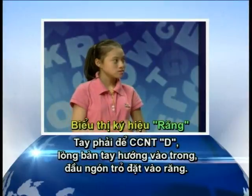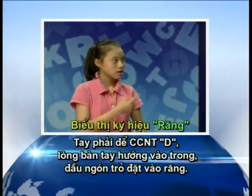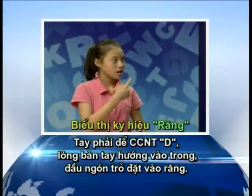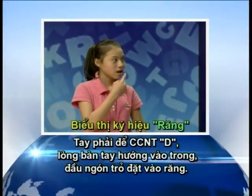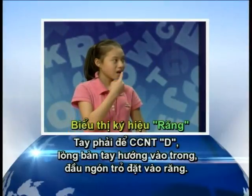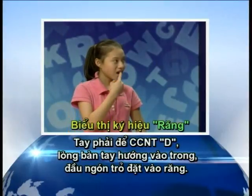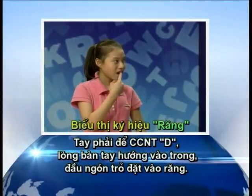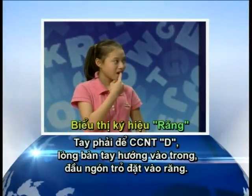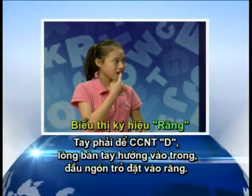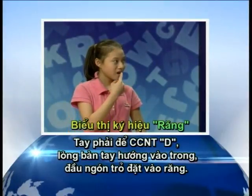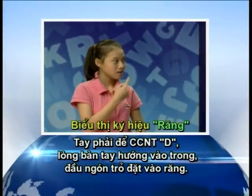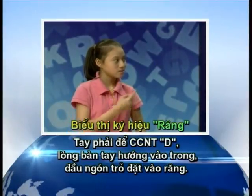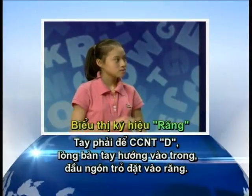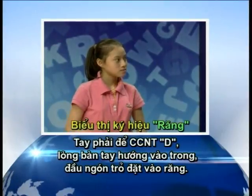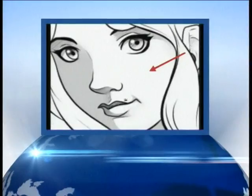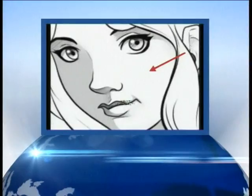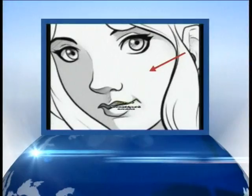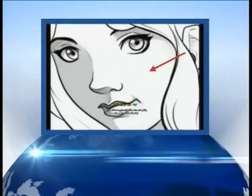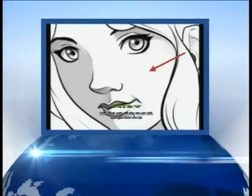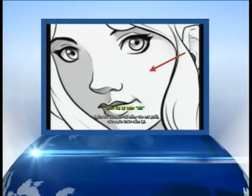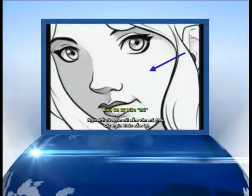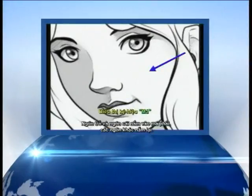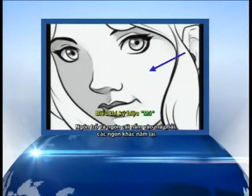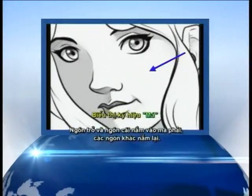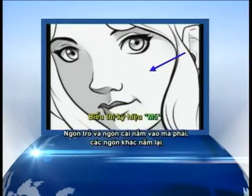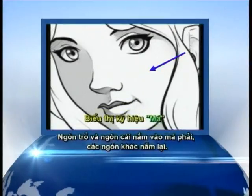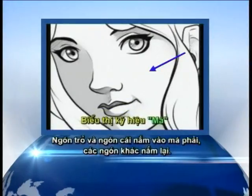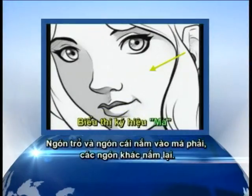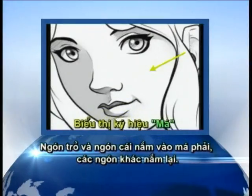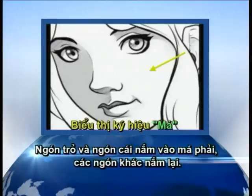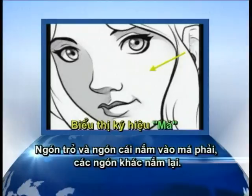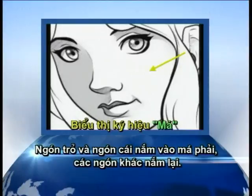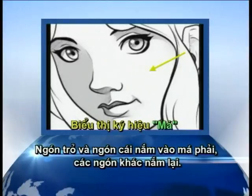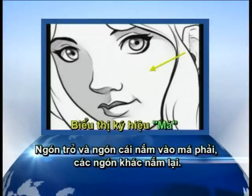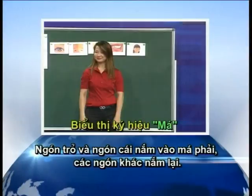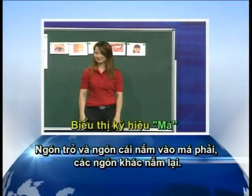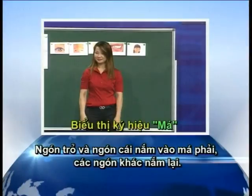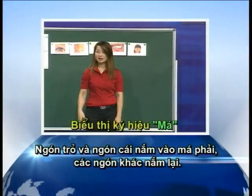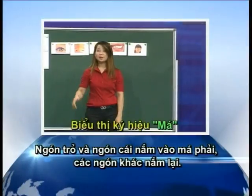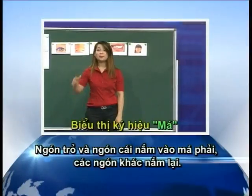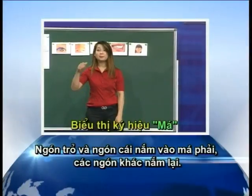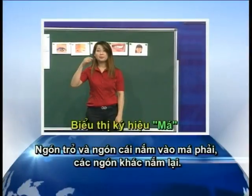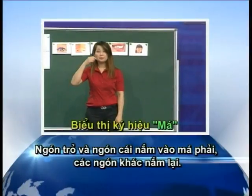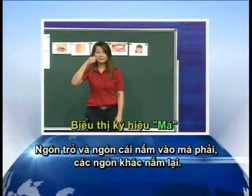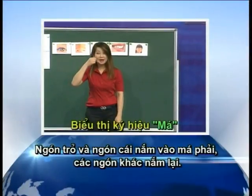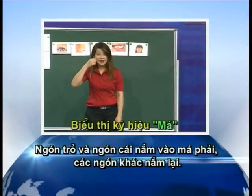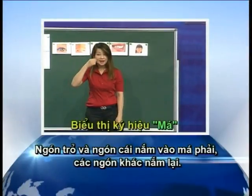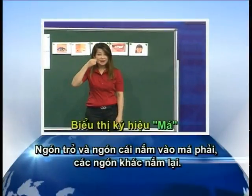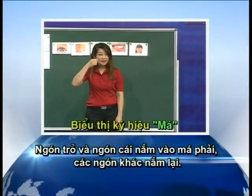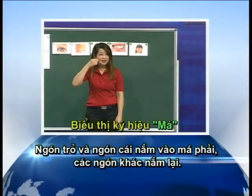Cách biểu thị ký hiệu mũi Tay phải để trước cái ngón tay theo hình chữ G Lòng bàn tay hướng vào trong Đầu ngón trỏ đặt vào